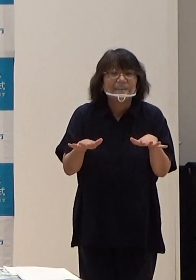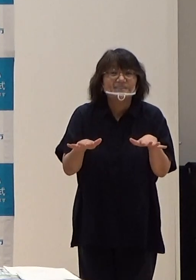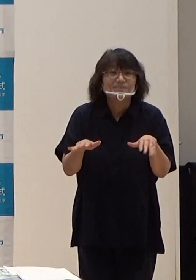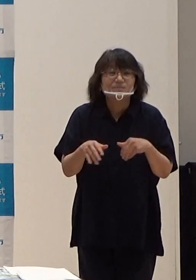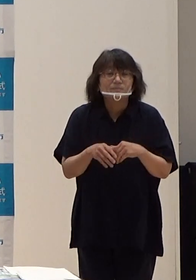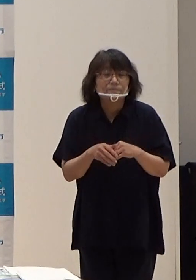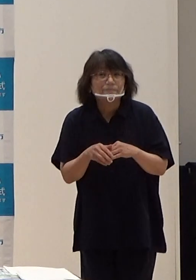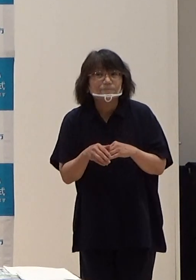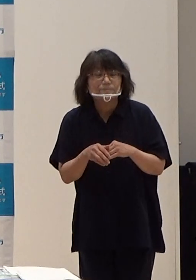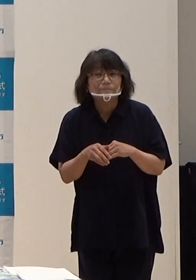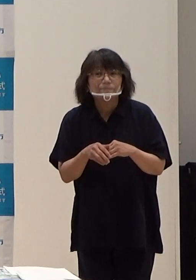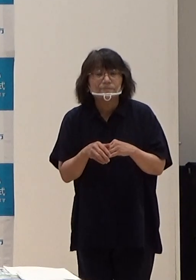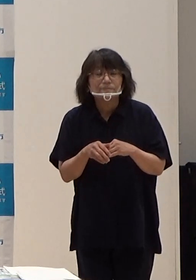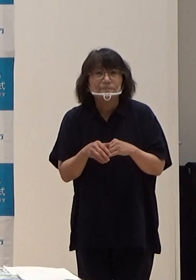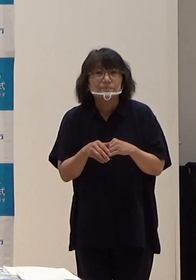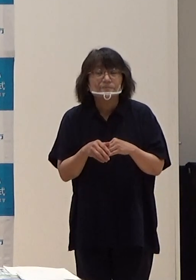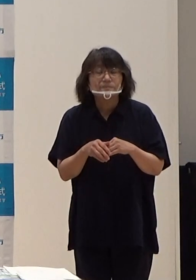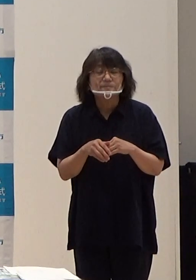ランに